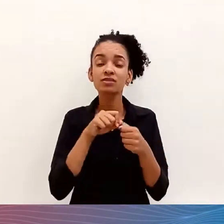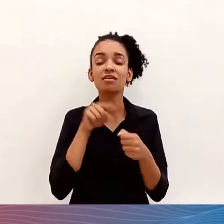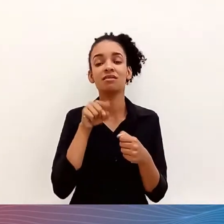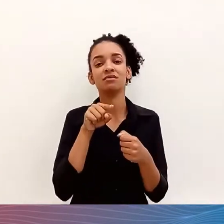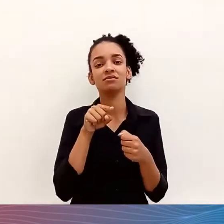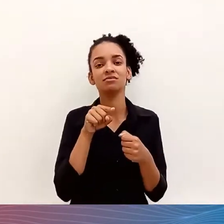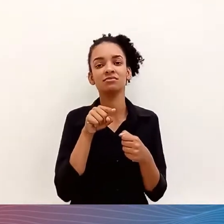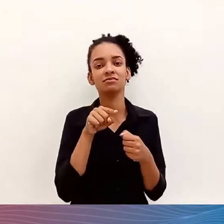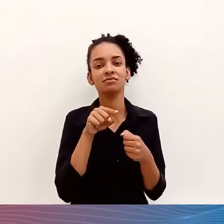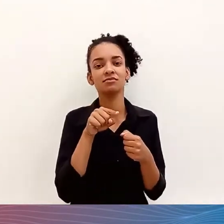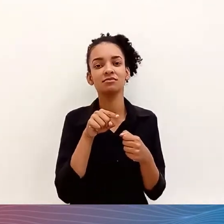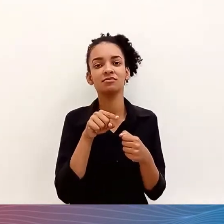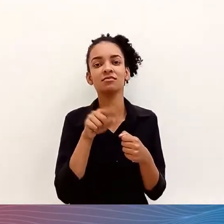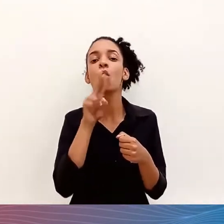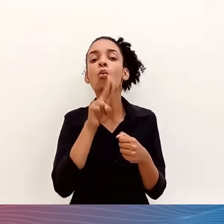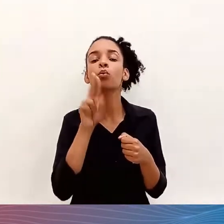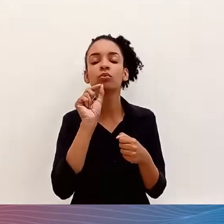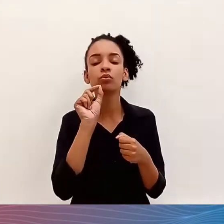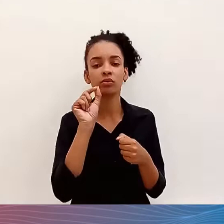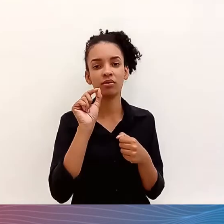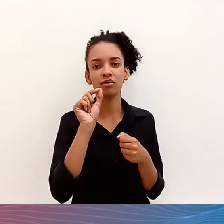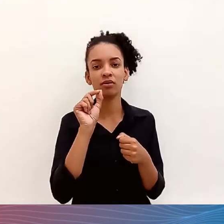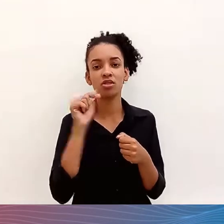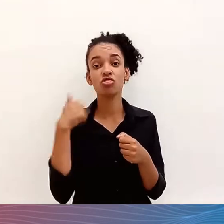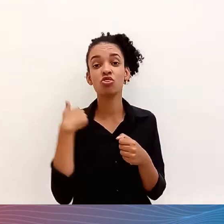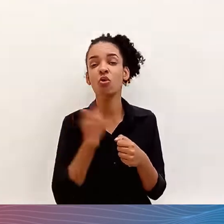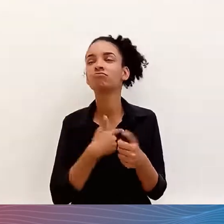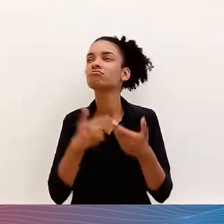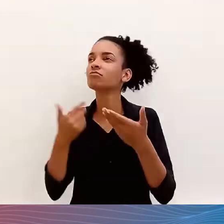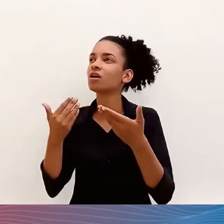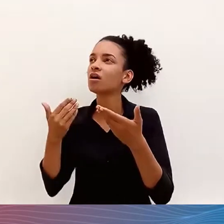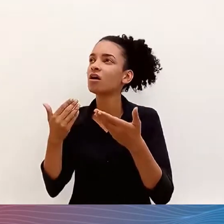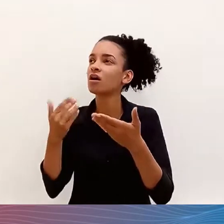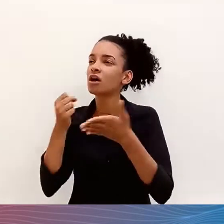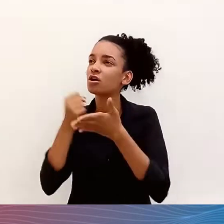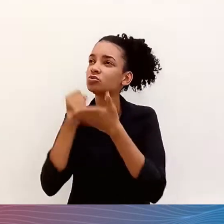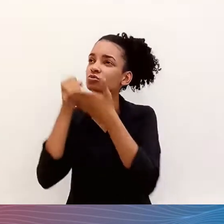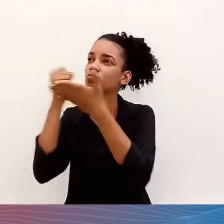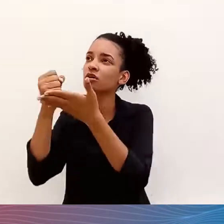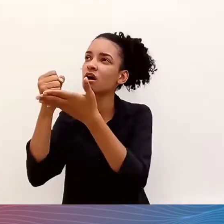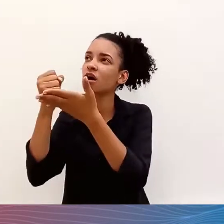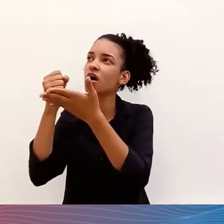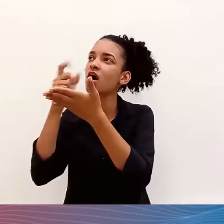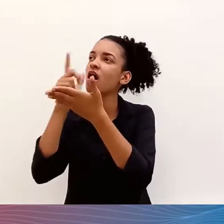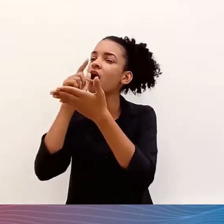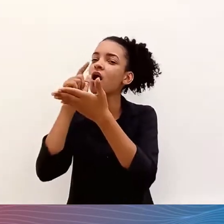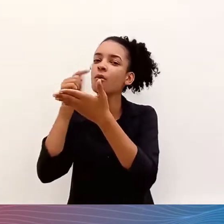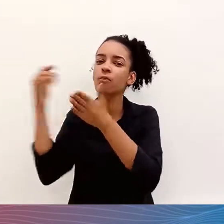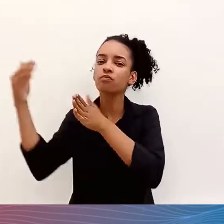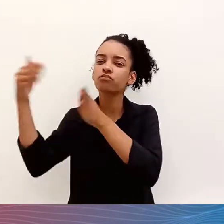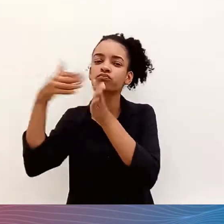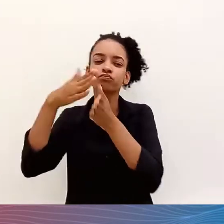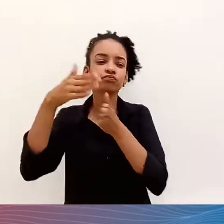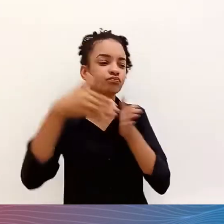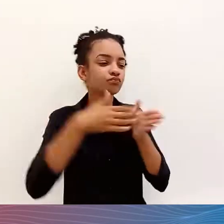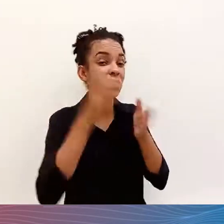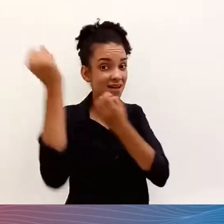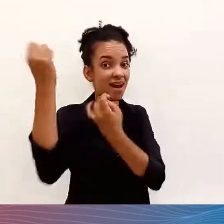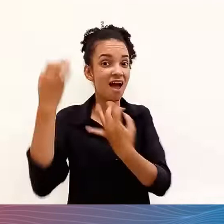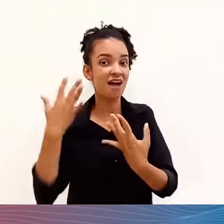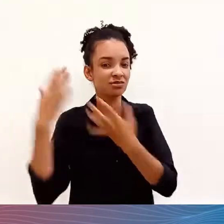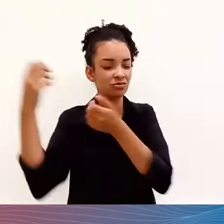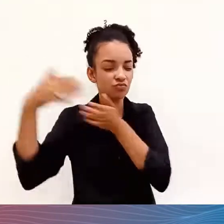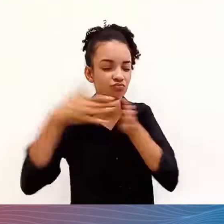servirmos como canais para levar o rio da graça de Deus. E essa graça vai fazer esse trabalho.